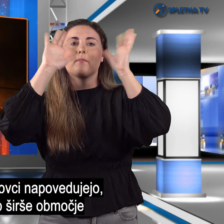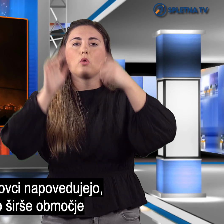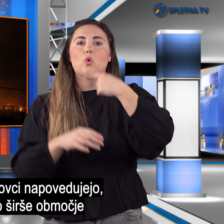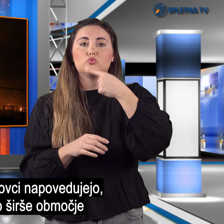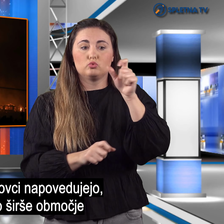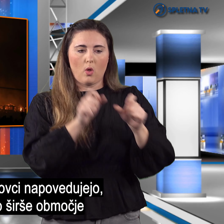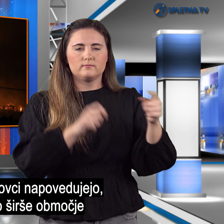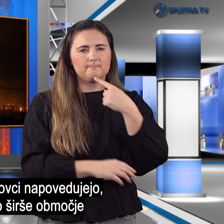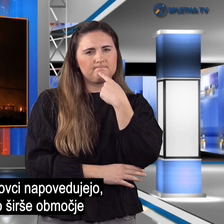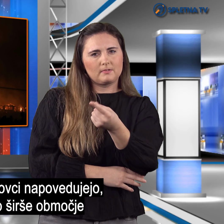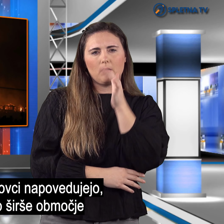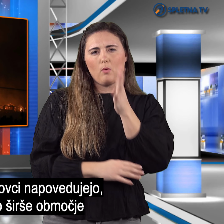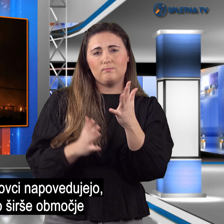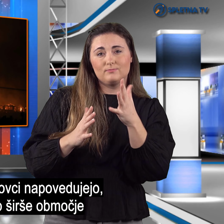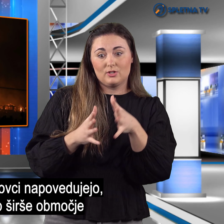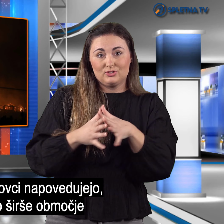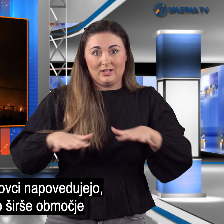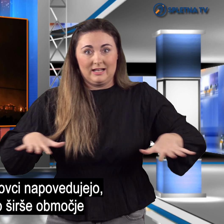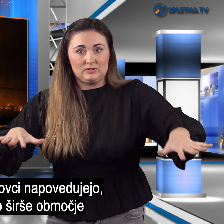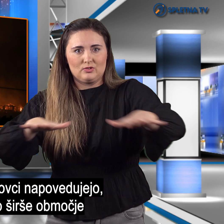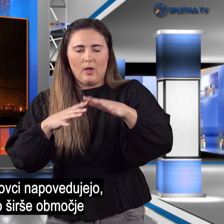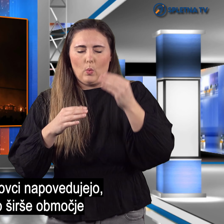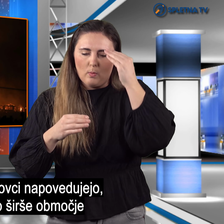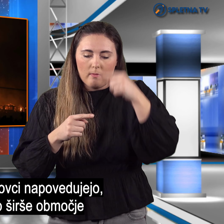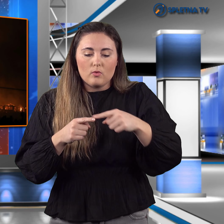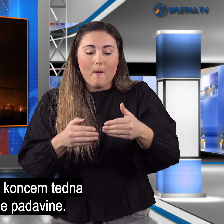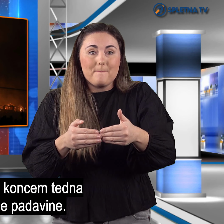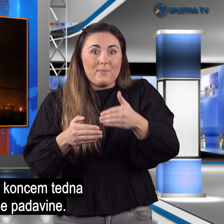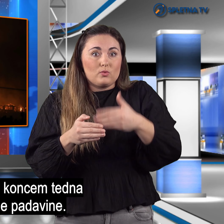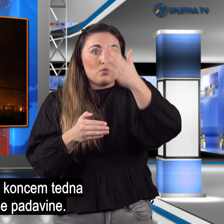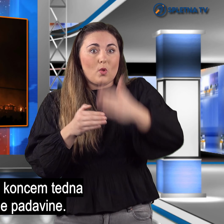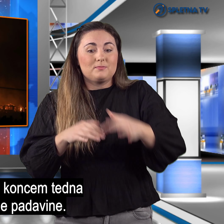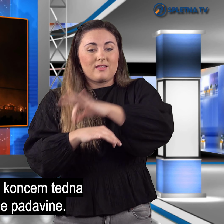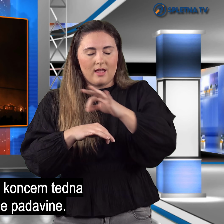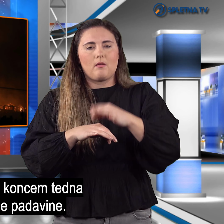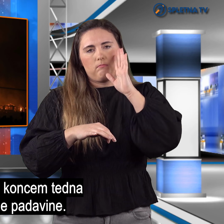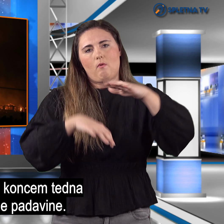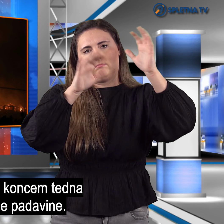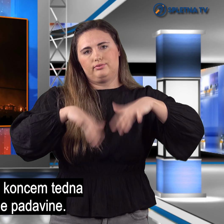Vremenoslovci napovedujejo, da bodo širše območje še pred koncem tedna zajele padavine.